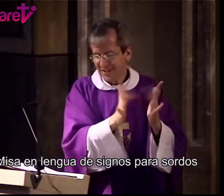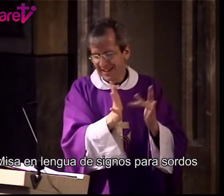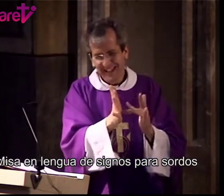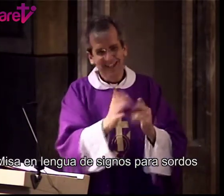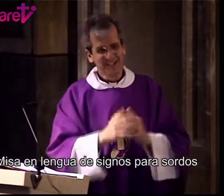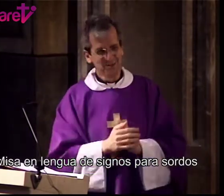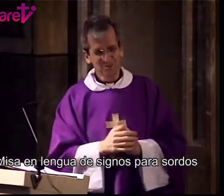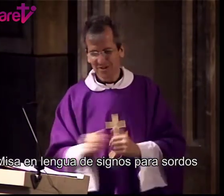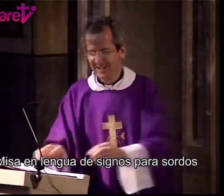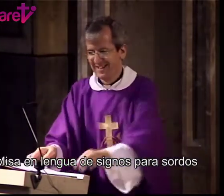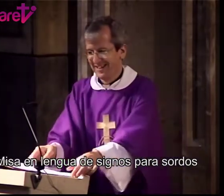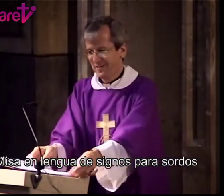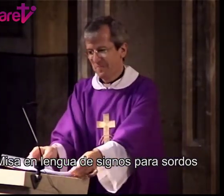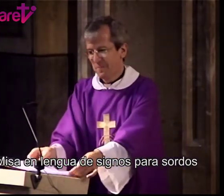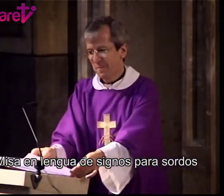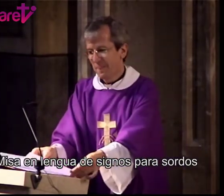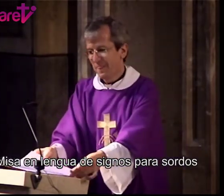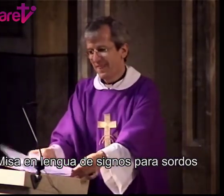de Jesús?